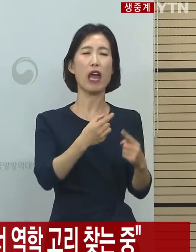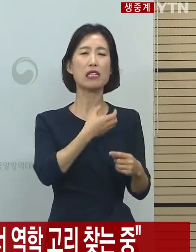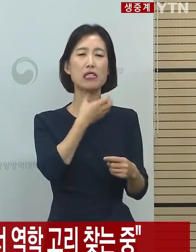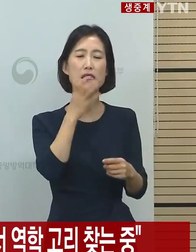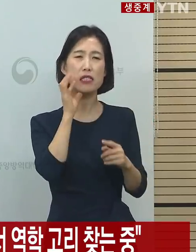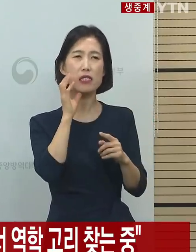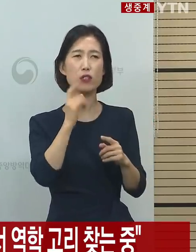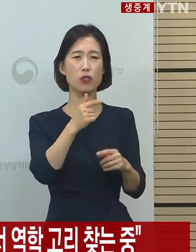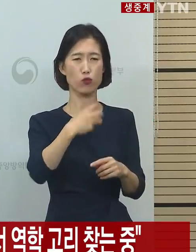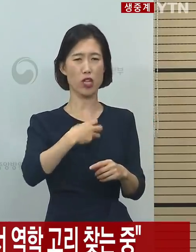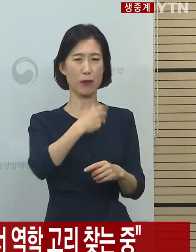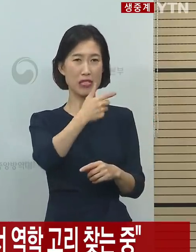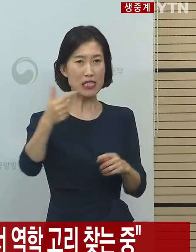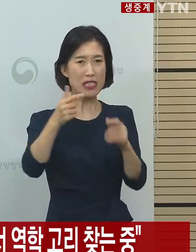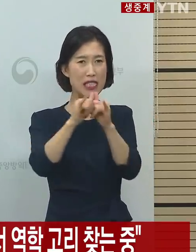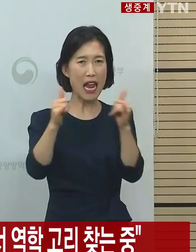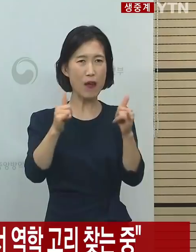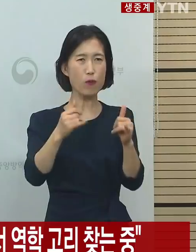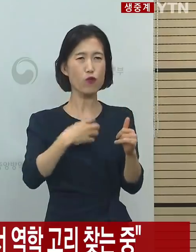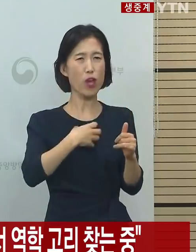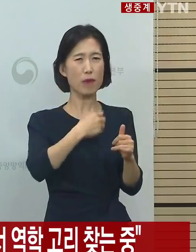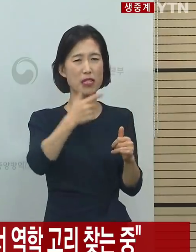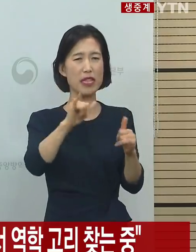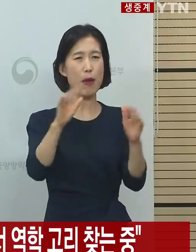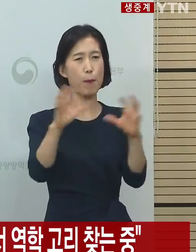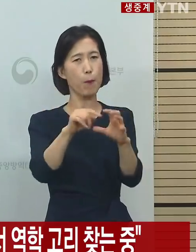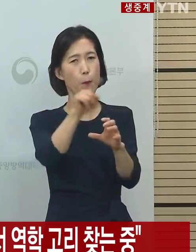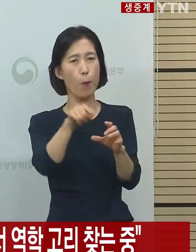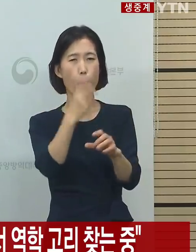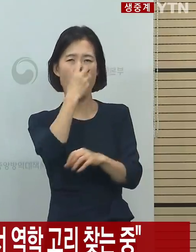그 고위험군에 좀 더 타겟팅된 부분들을 해야 될 것